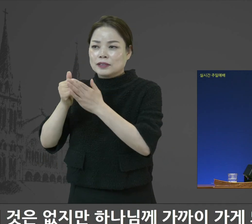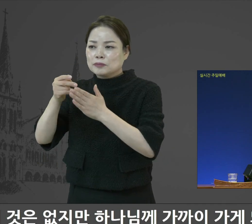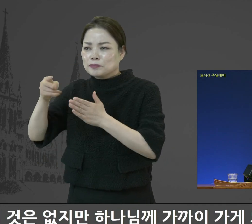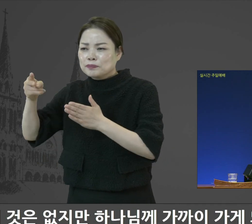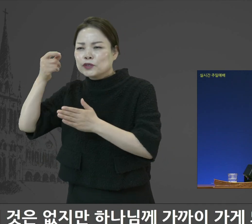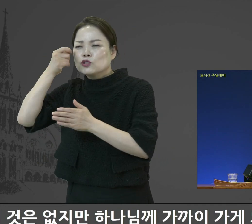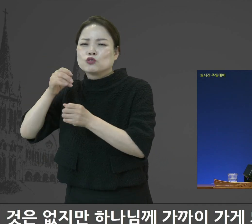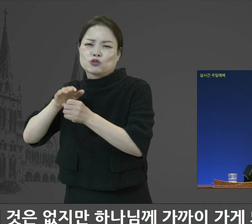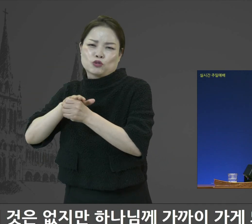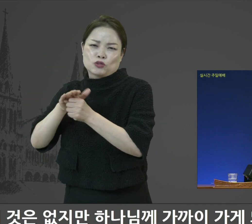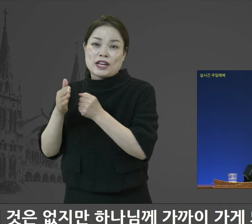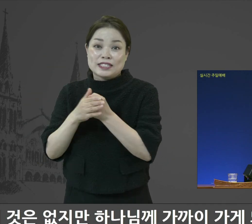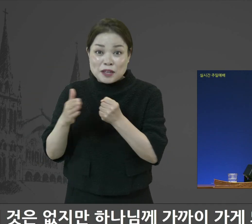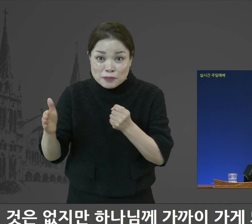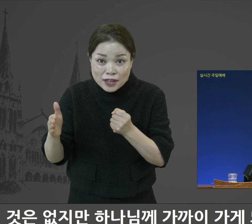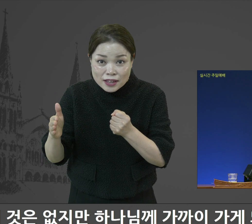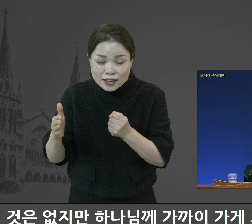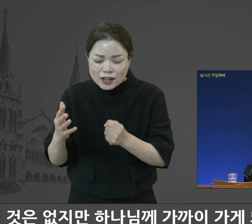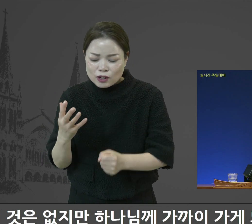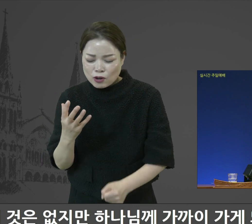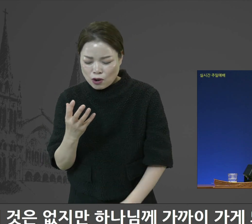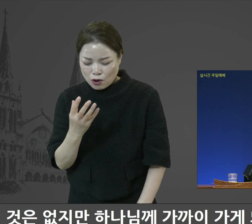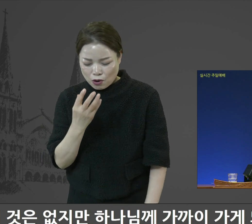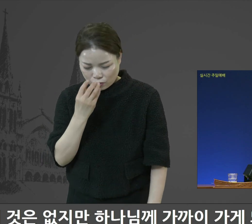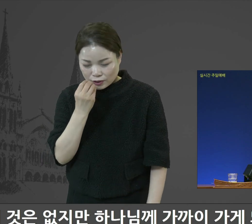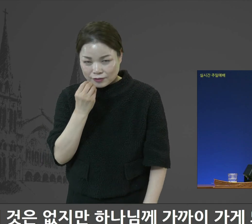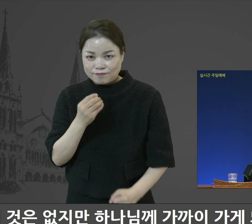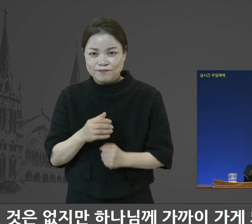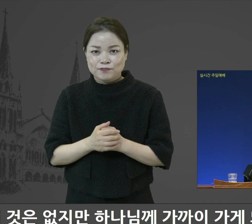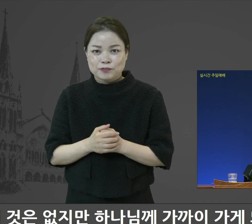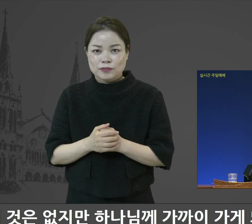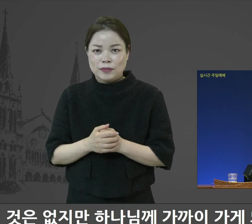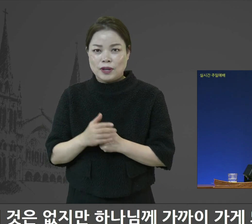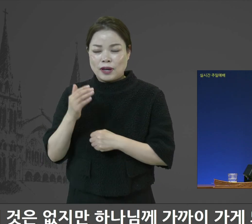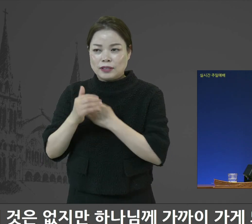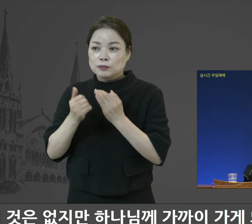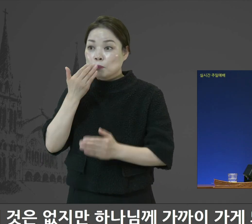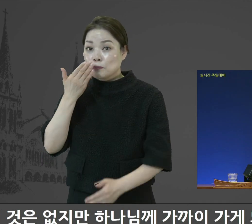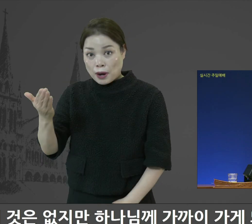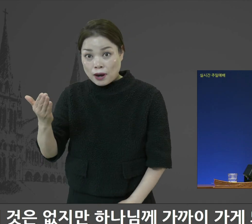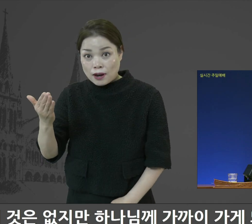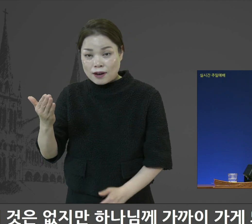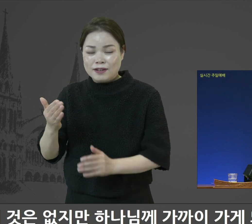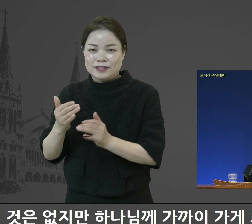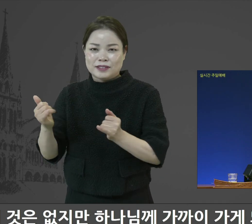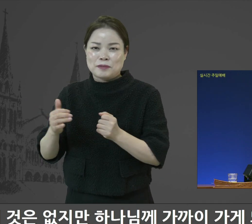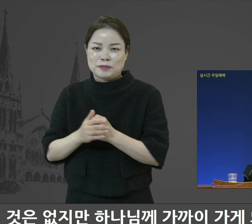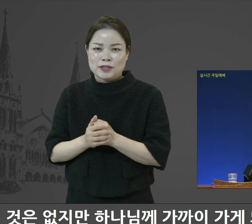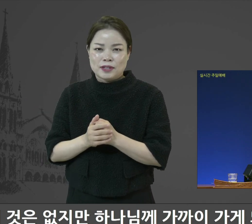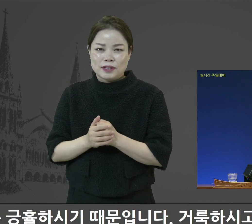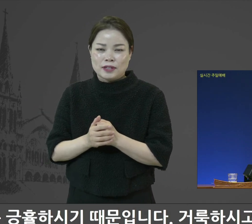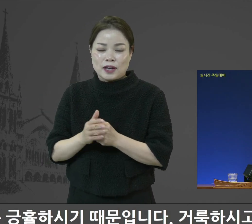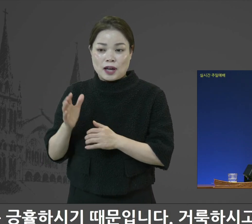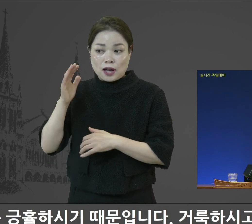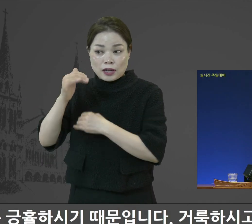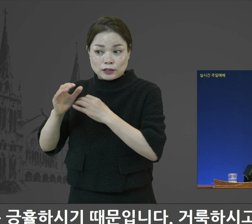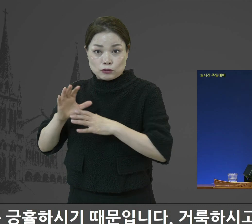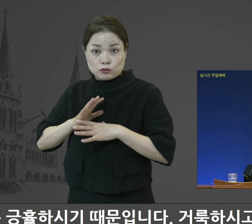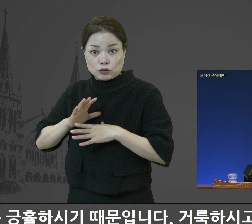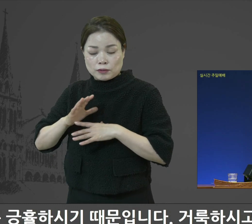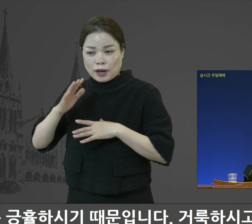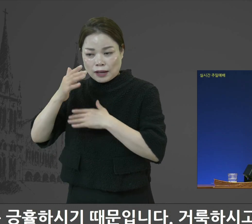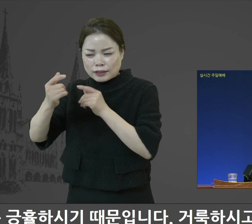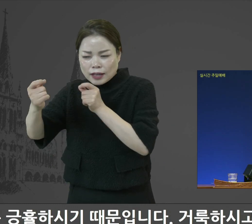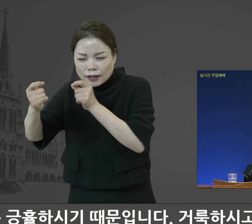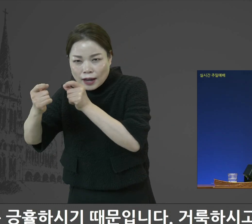때문에, 그분은 거룩하시기 때문에, 그분은 능하시기 때문에. 하나님을 두려워하면서 하나님 앞에 가까이